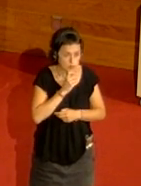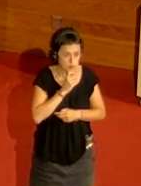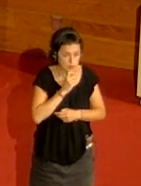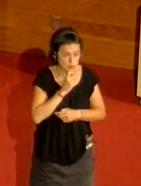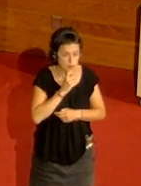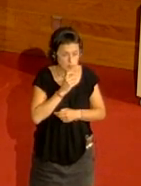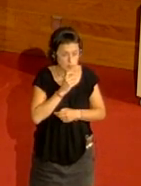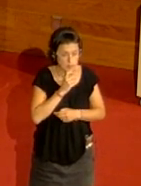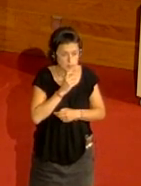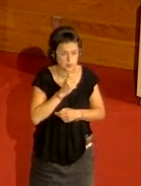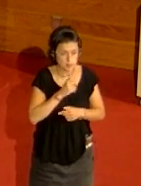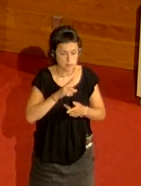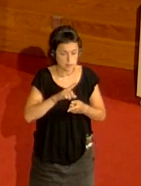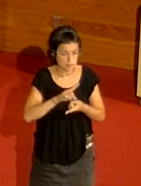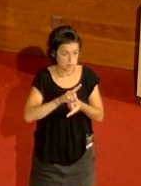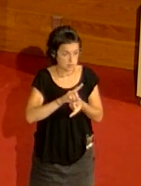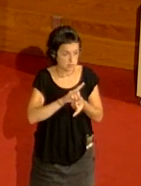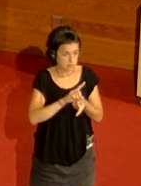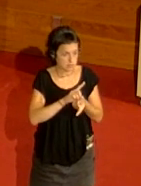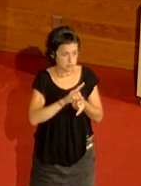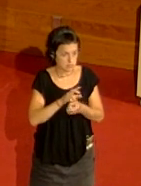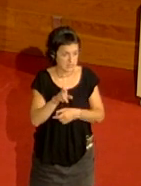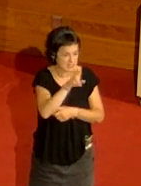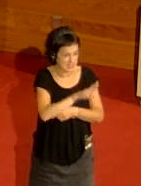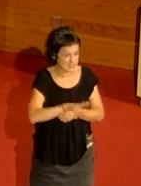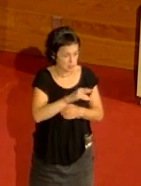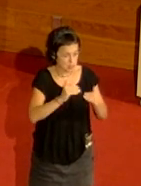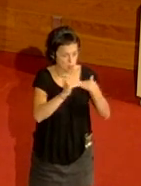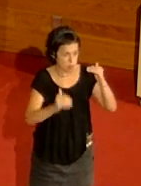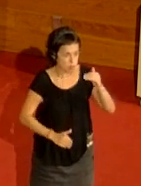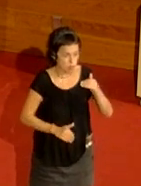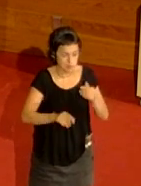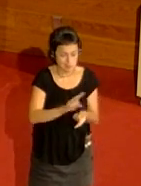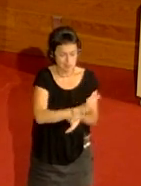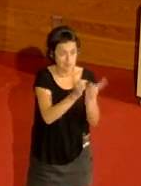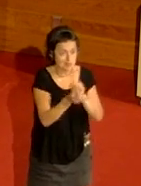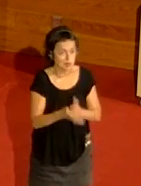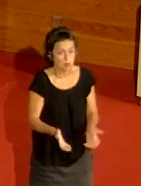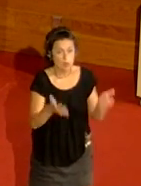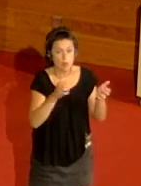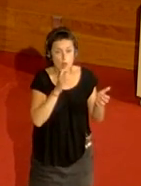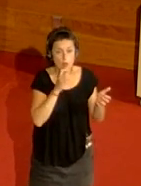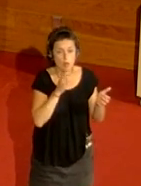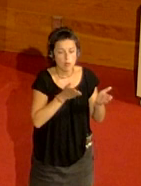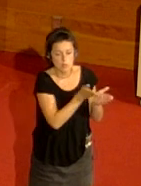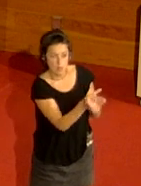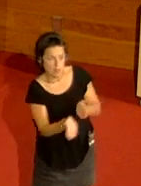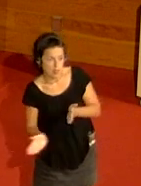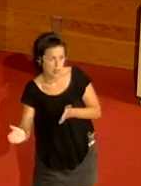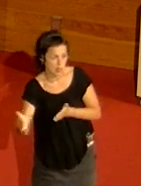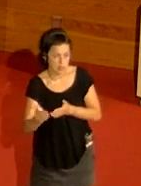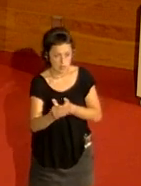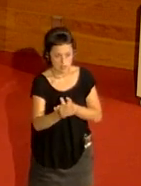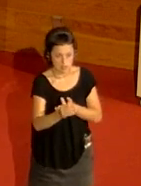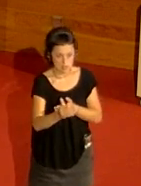casi todos los cambios que rompen esos bucles de de desigualdad eh mediante desvíos que permitan